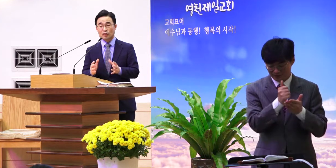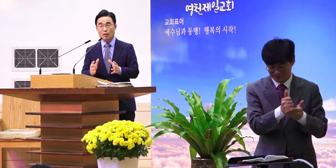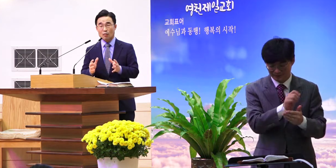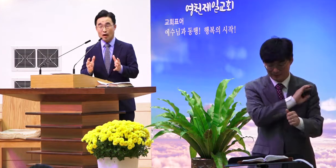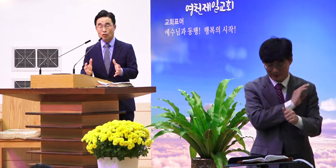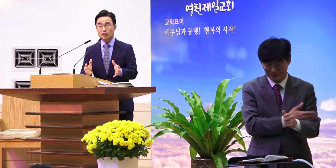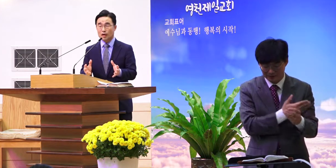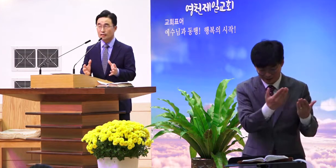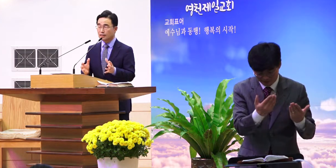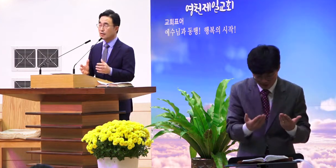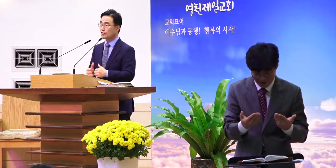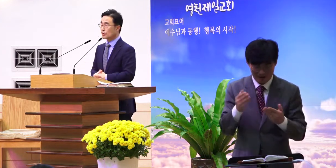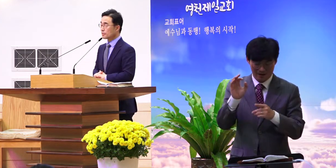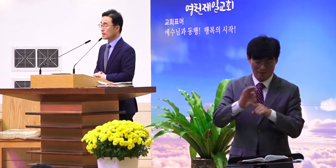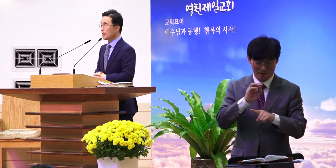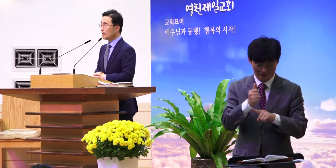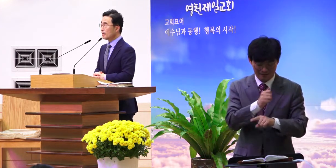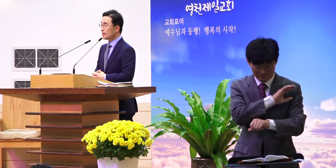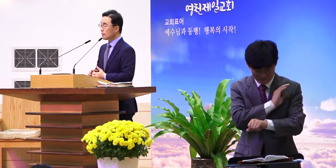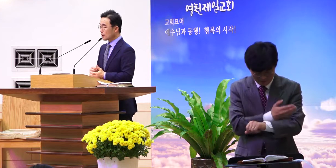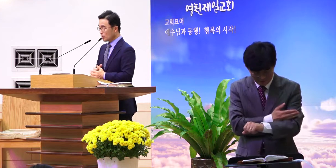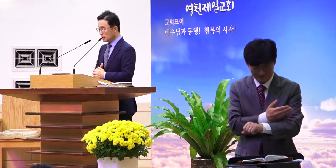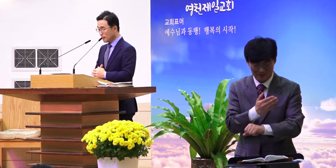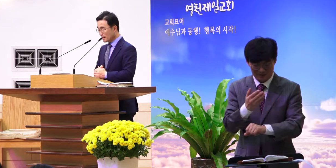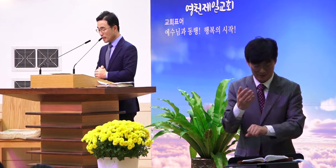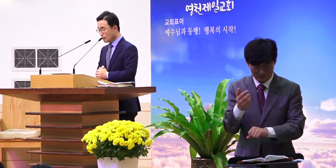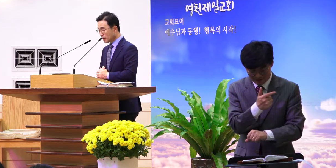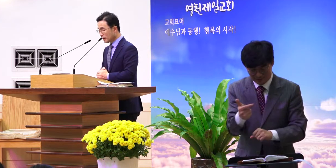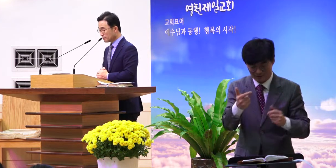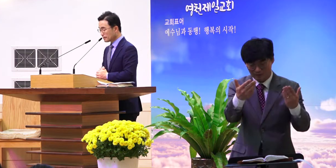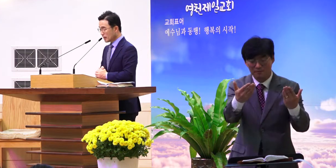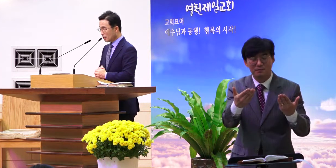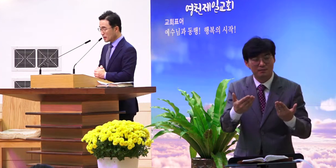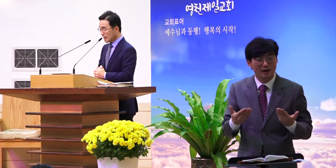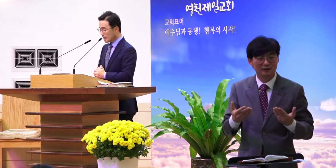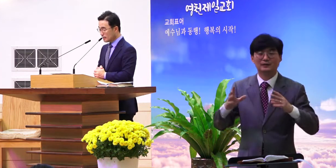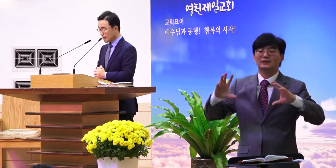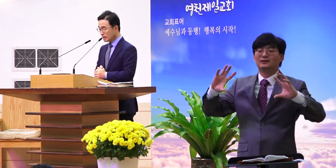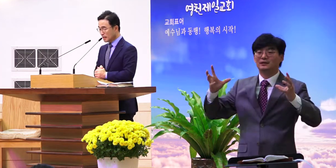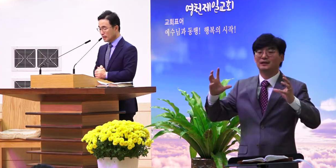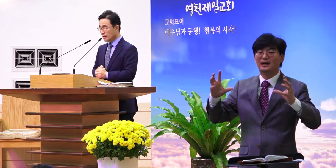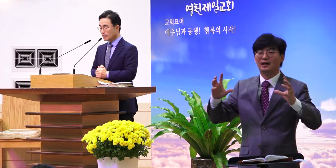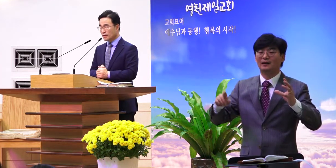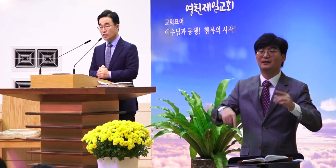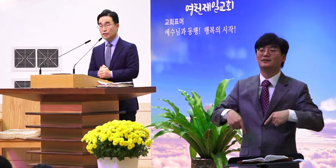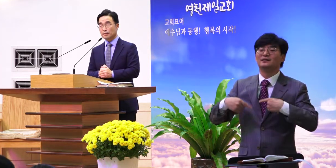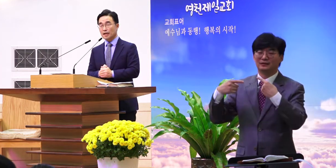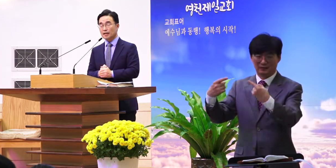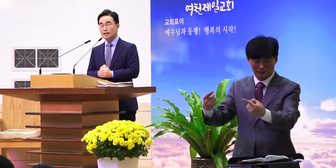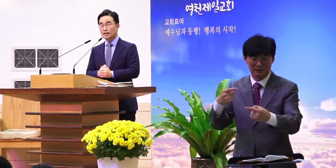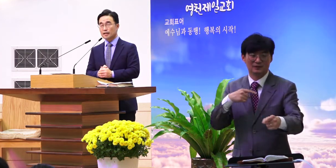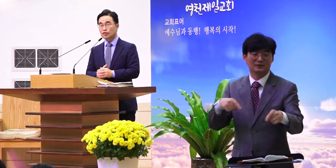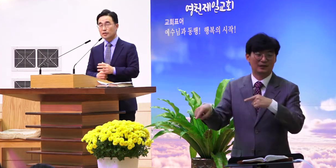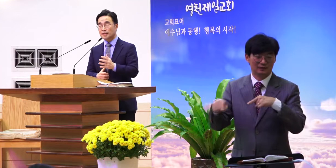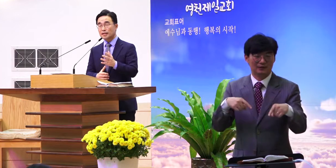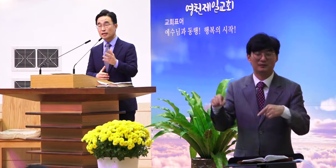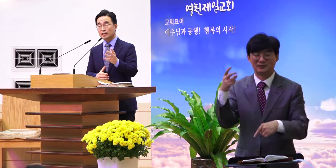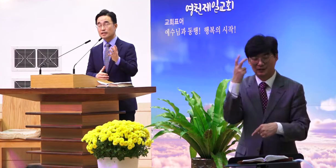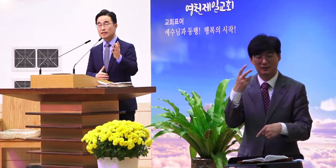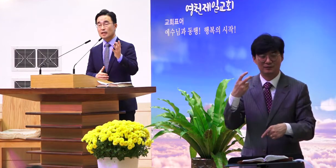하나님의 권능과 왕권과 능력을 주셨습니다. 마태복음 28장에 보면 여러분이 잘 아시는 말씀이 써 있습니다.